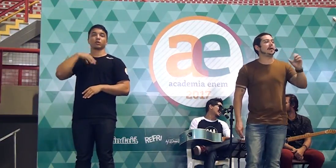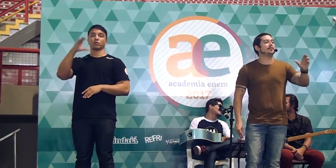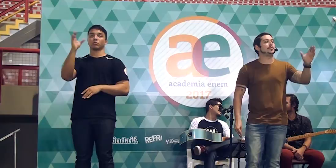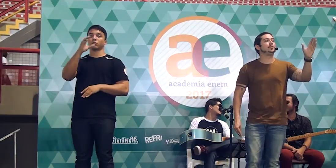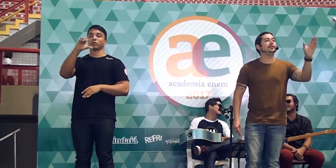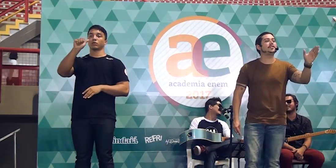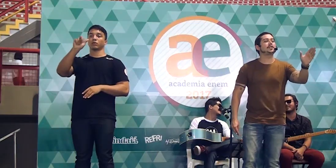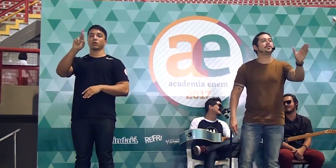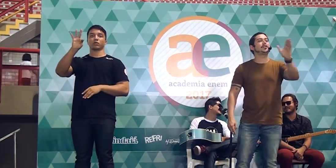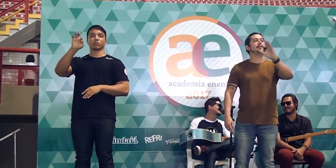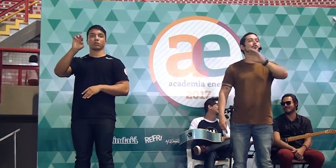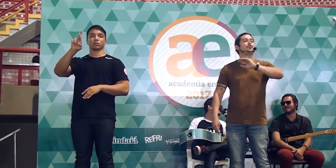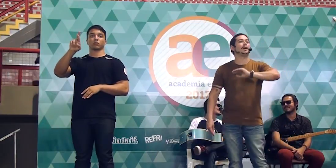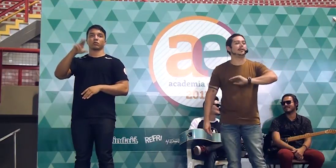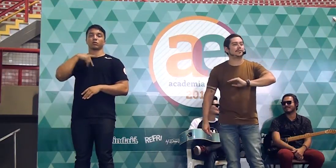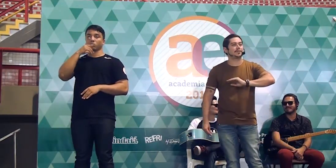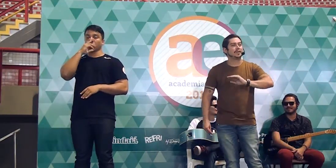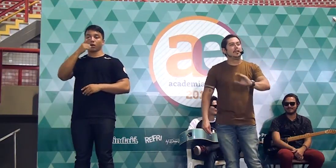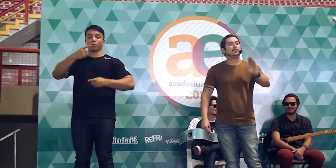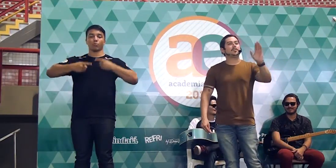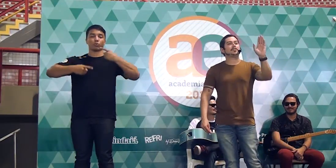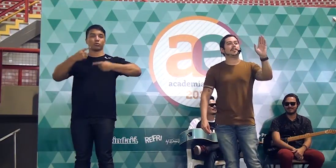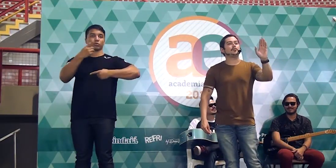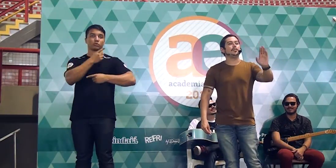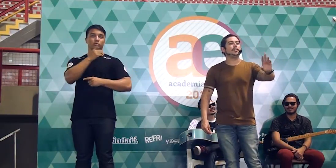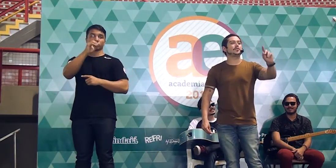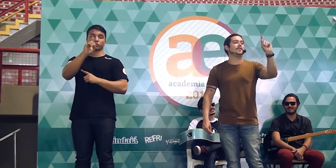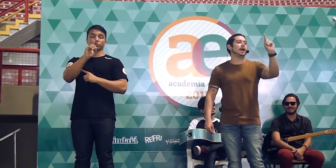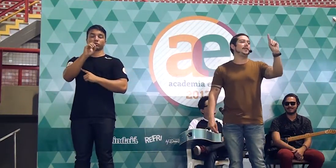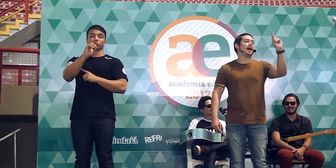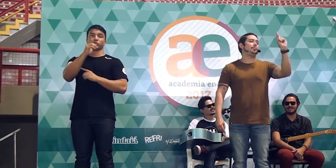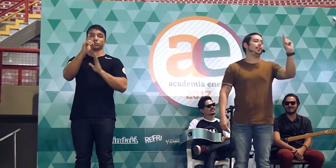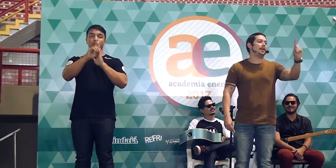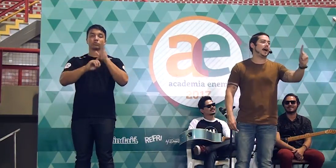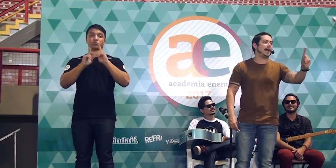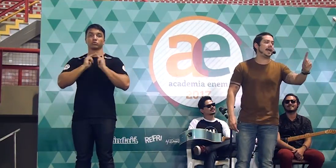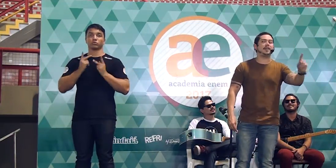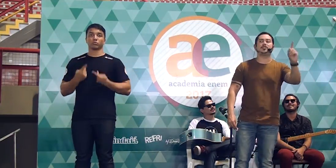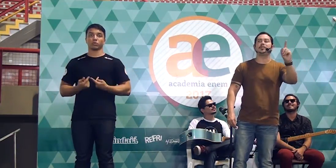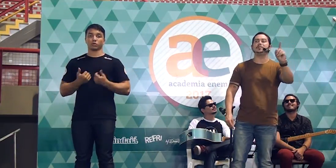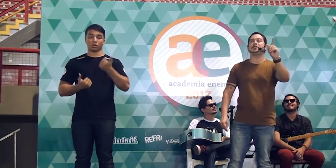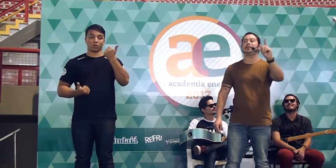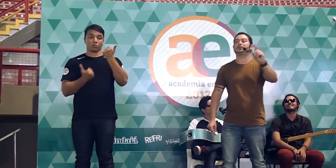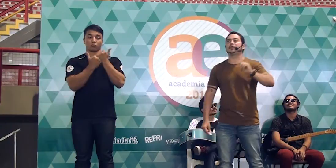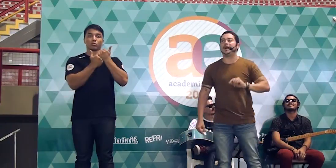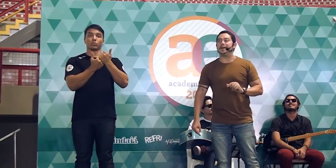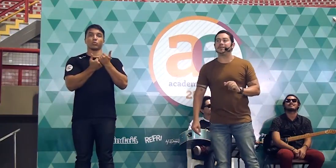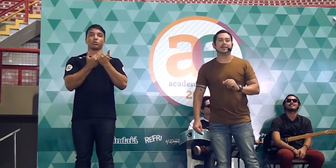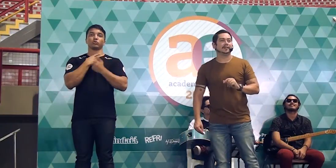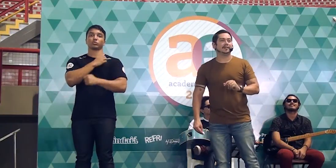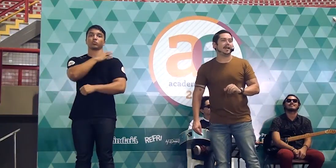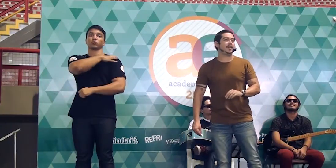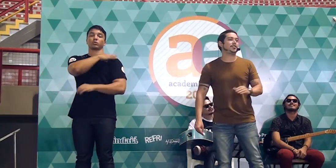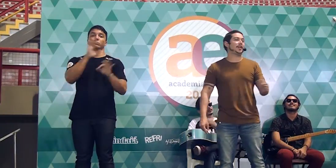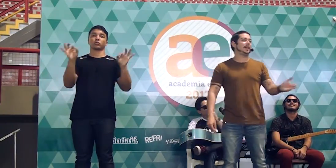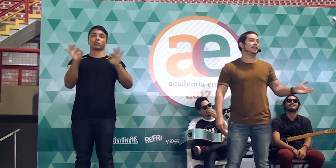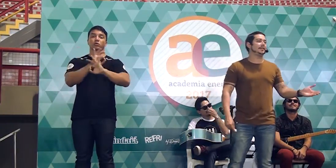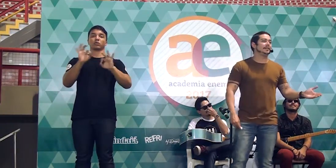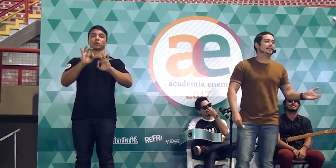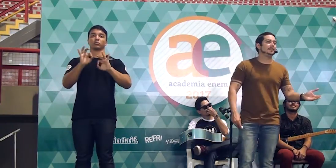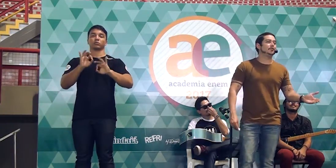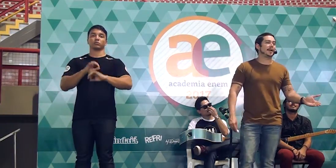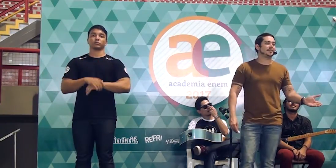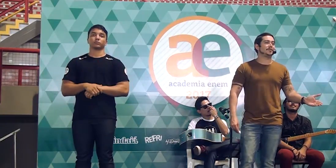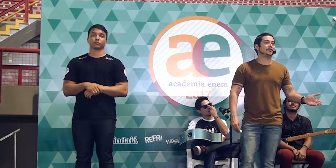que eles chamavam de política de direitos humanos. Os Estados Unidos não irá apoiar regimes ditatoriais.